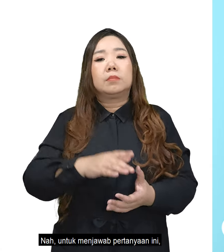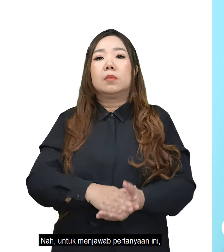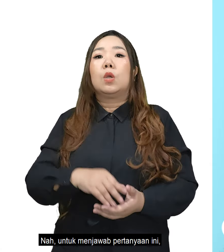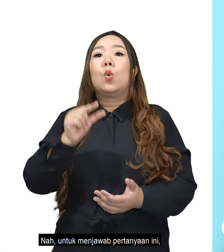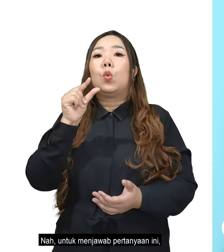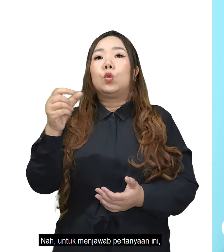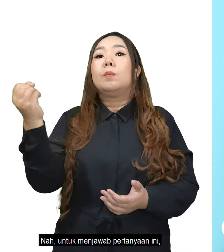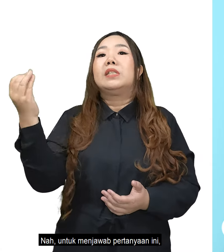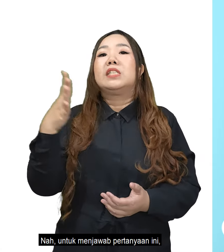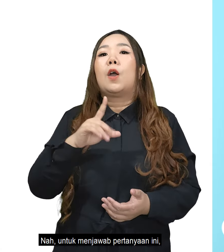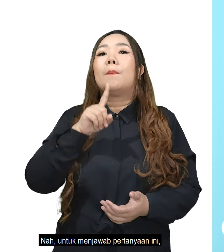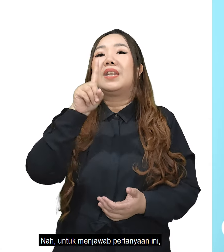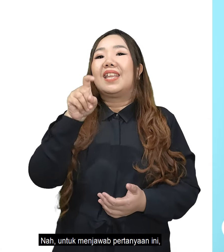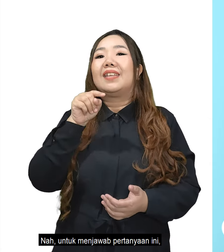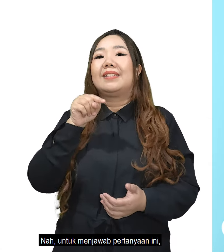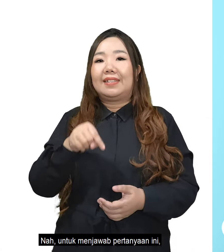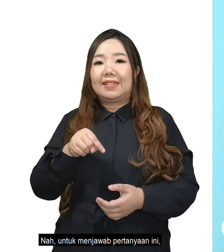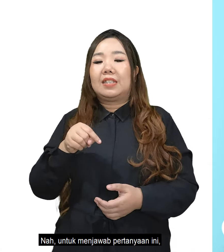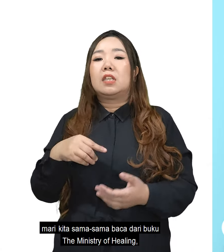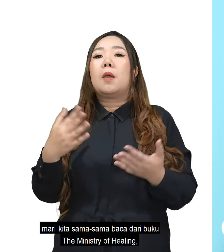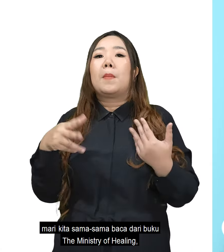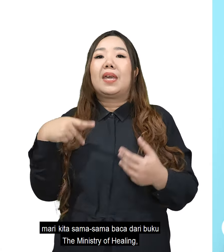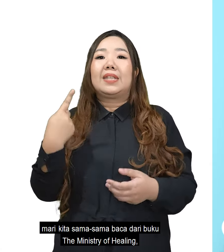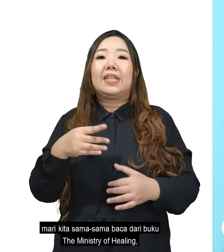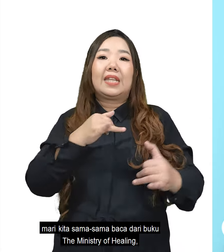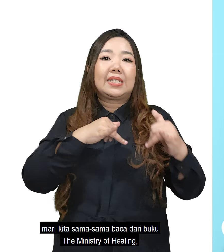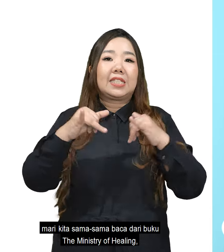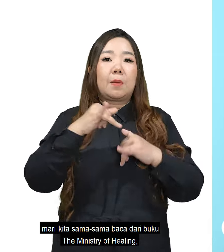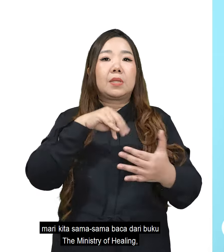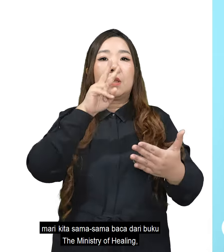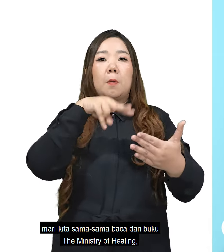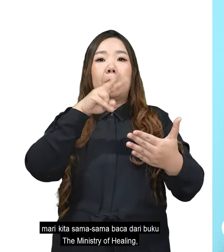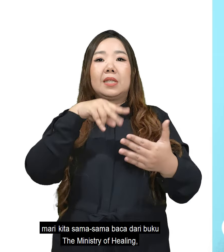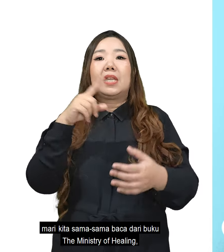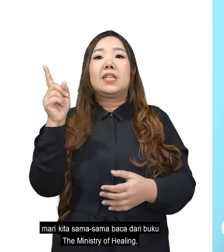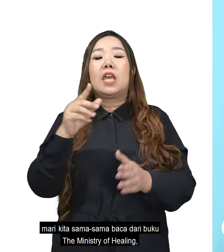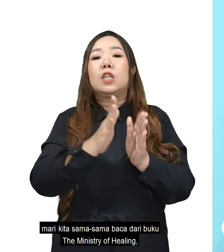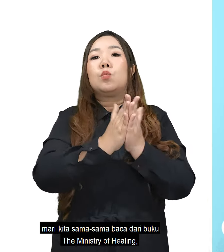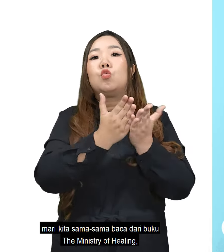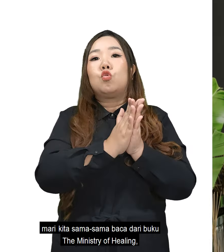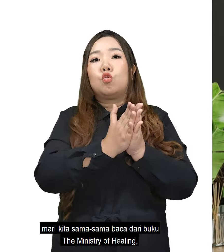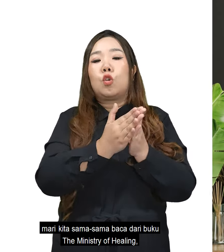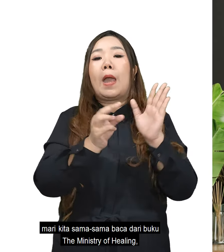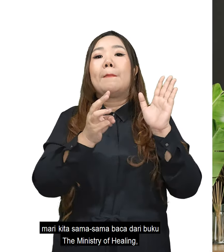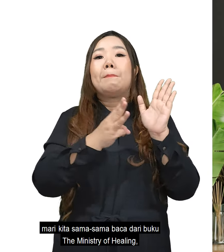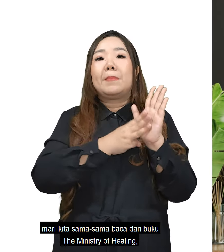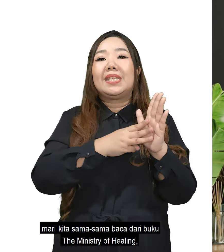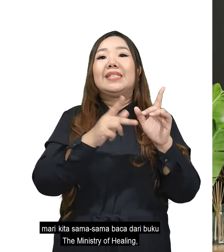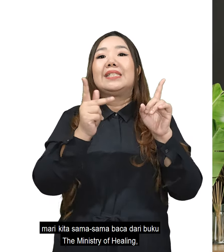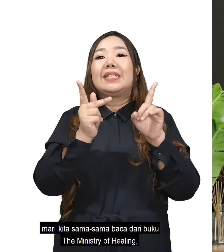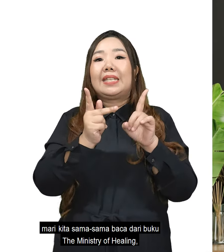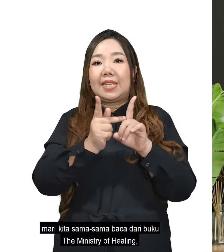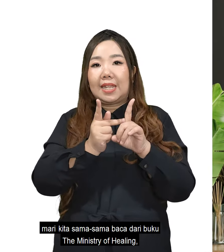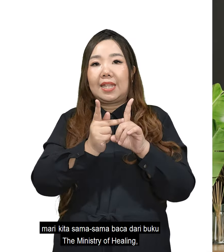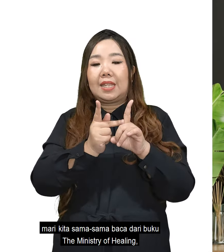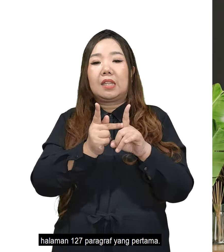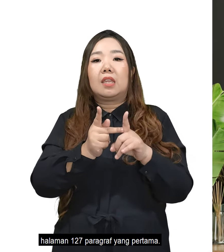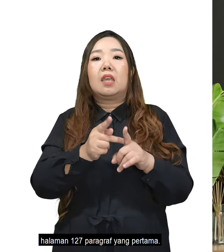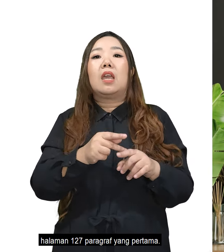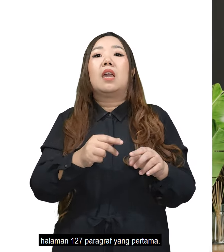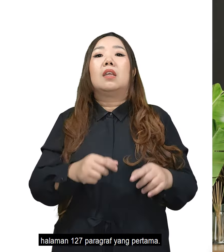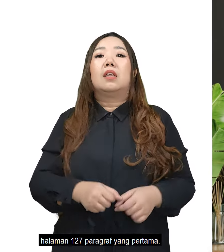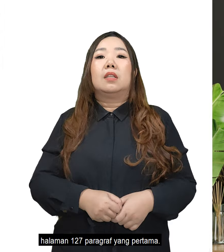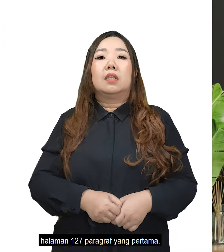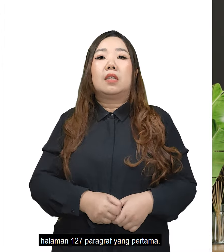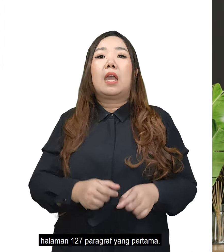Nah untuk menjawab pertanyaan ini Mari kita sama-sama baca dari buku the Ministry of healing